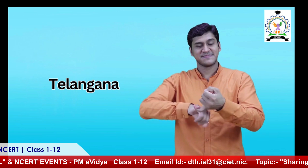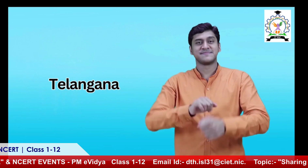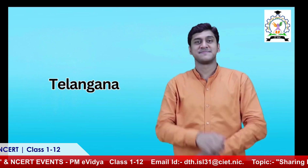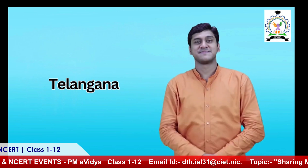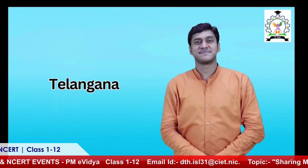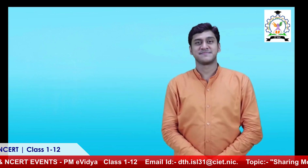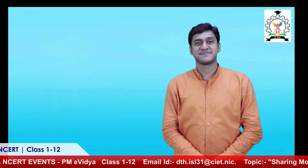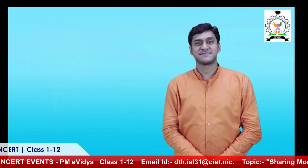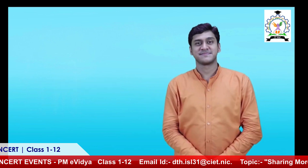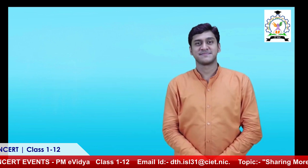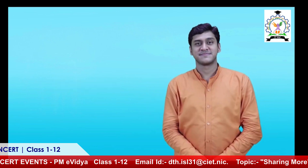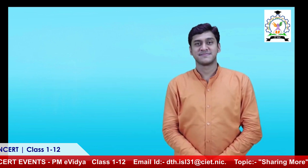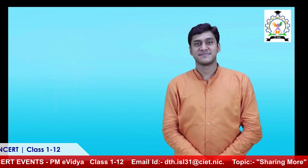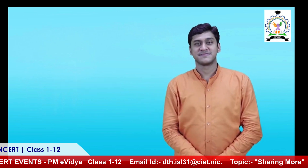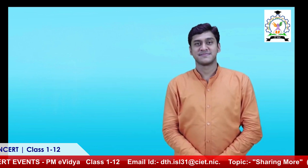तेलंगाना,